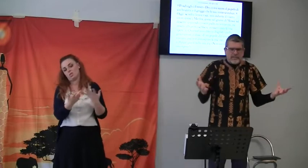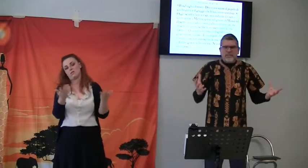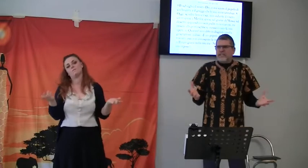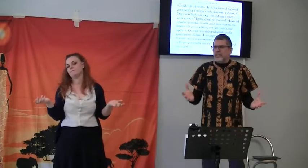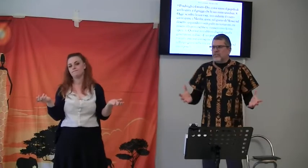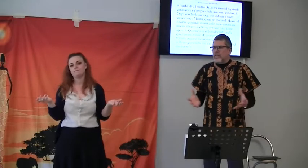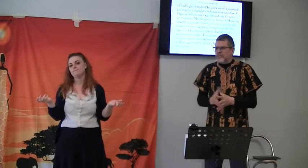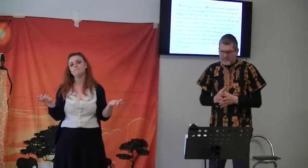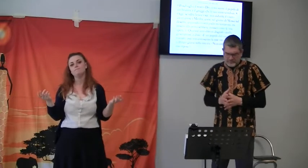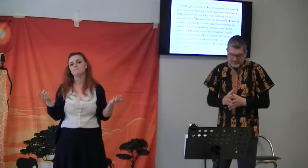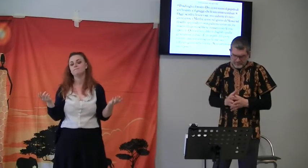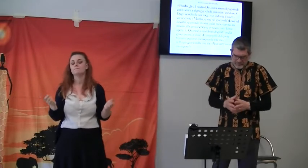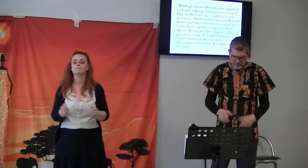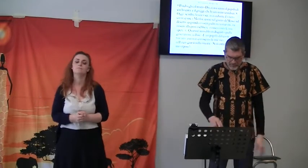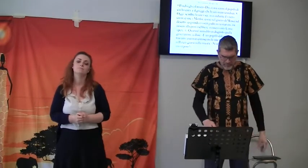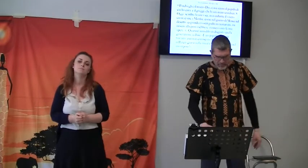ti sei dimenticato di me?